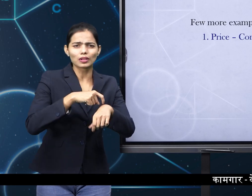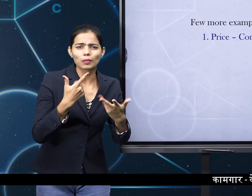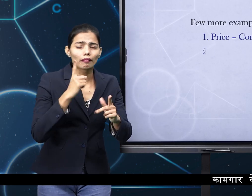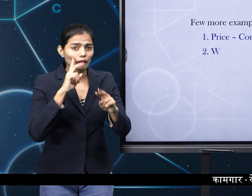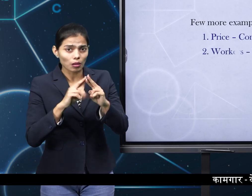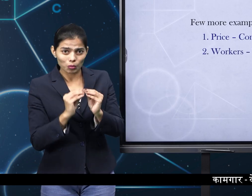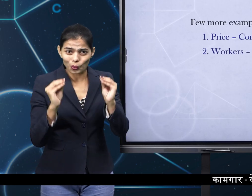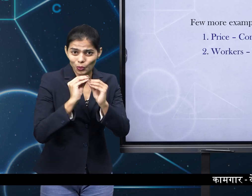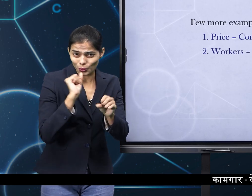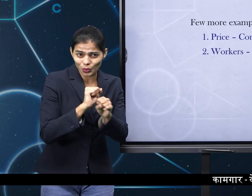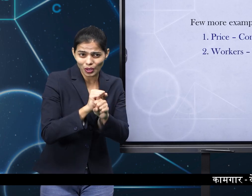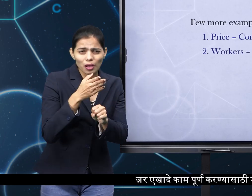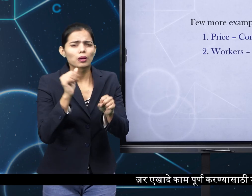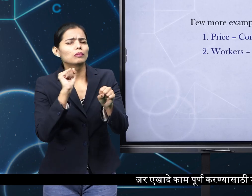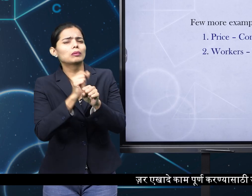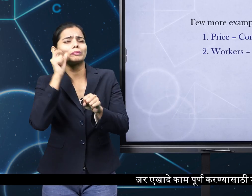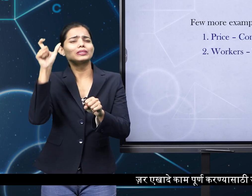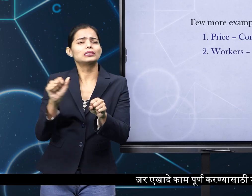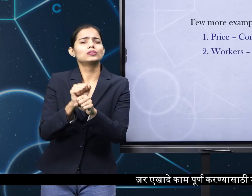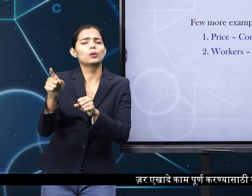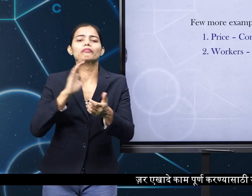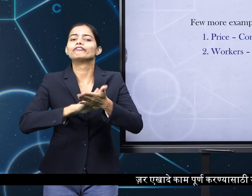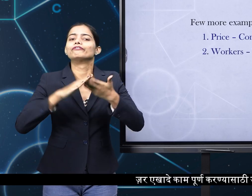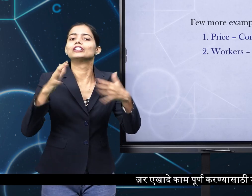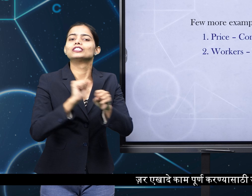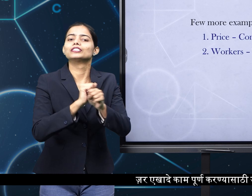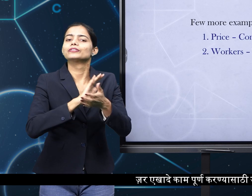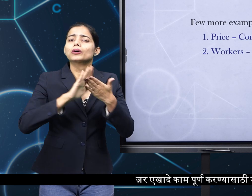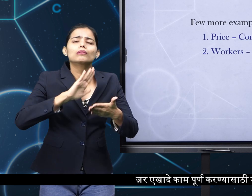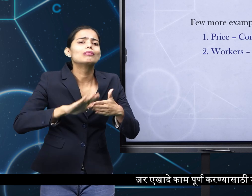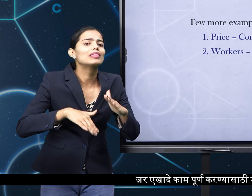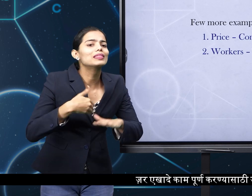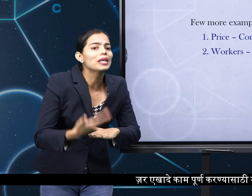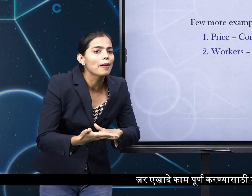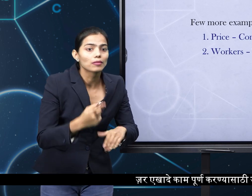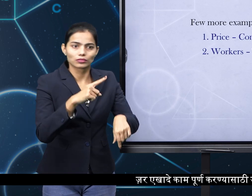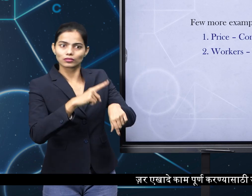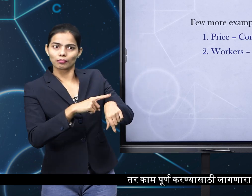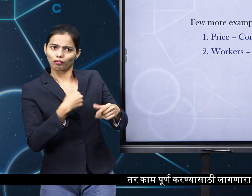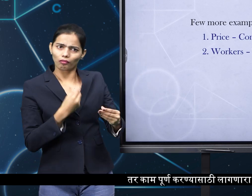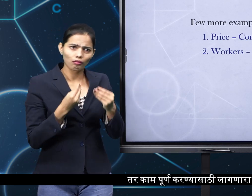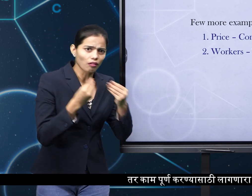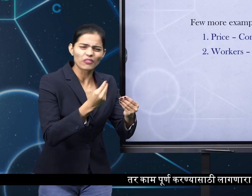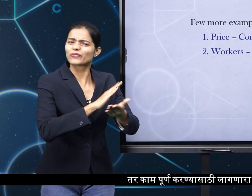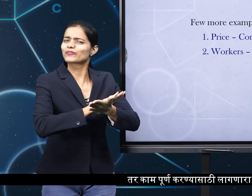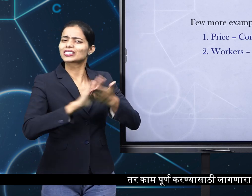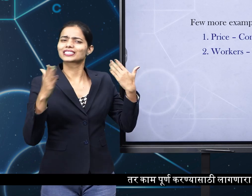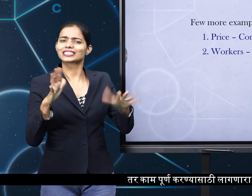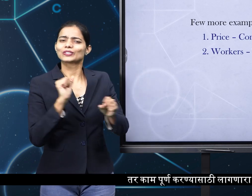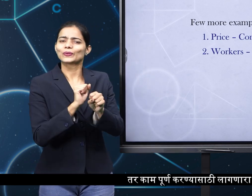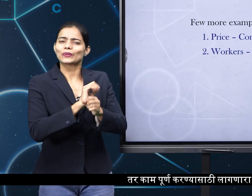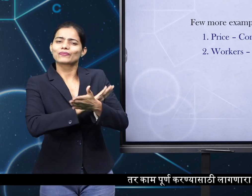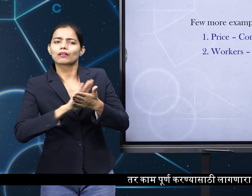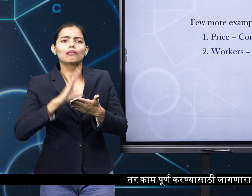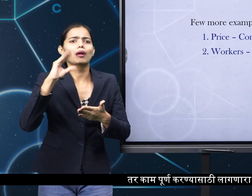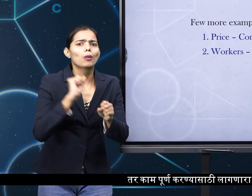कामगार आणि वेळ. जर एखादे काम पूर्ण करण्यासाठी जास्त कामगार नियुक्त केले तर काम पूर्ण करण्यासाठी